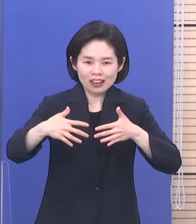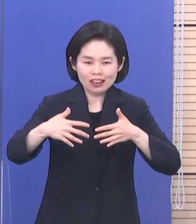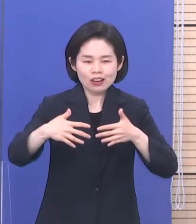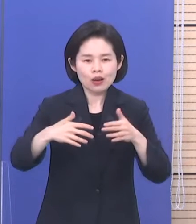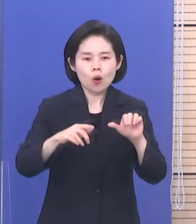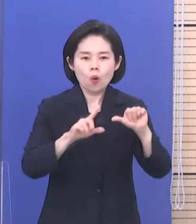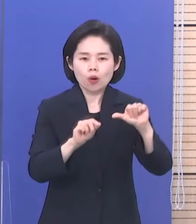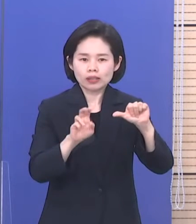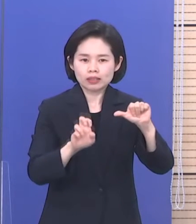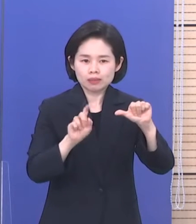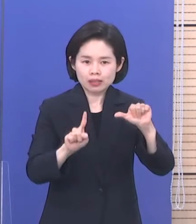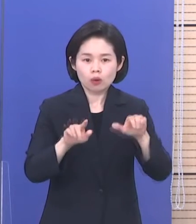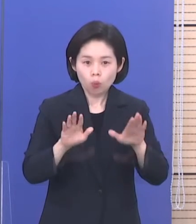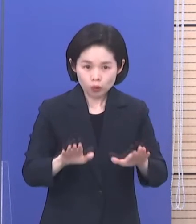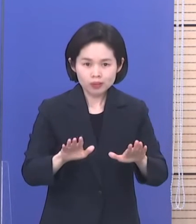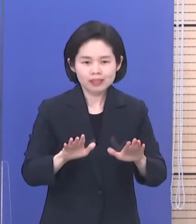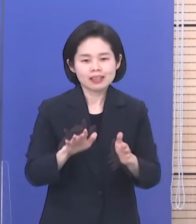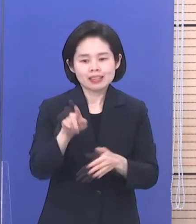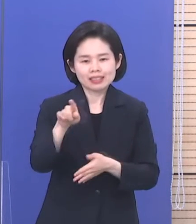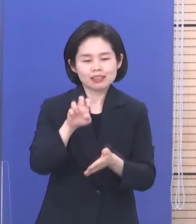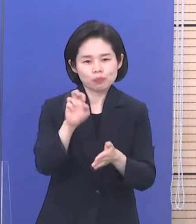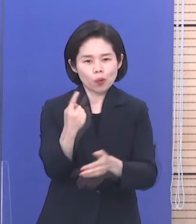허가를 결정하였습니다.